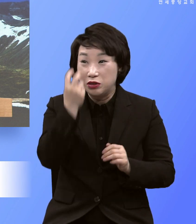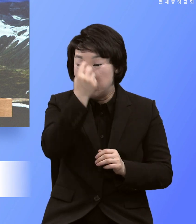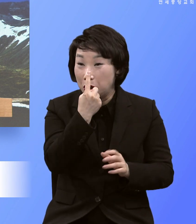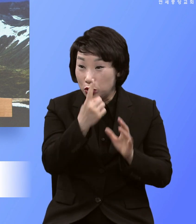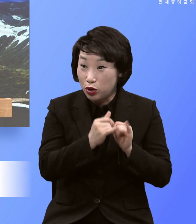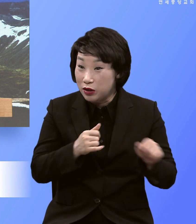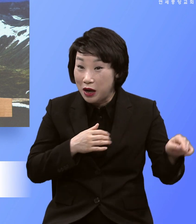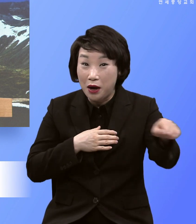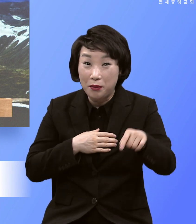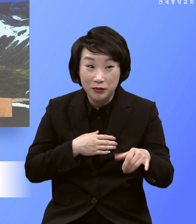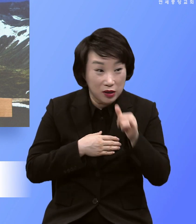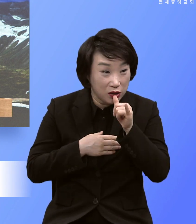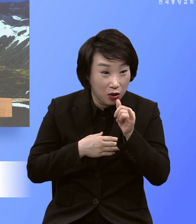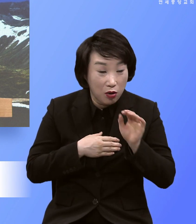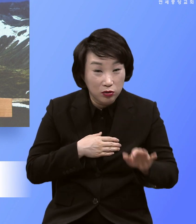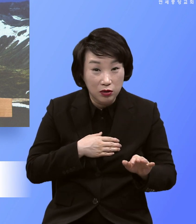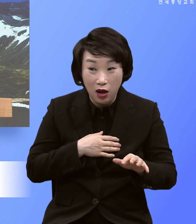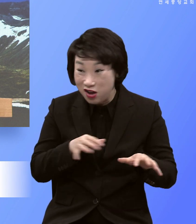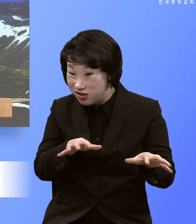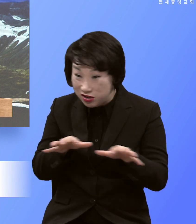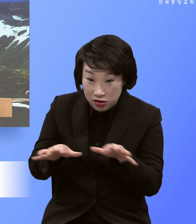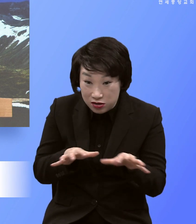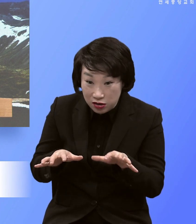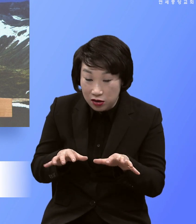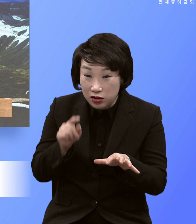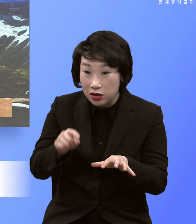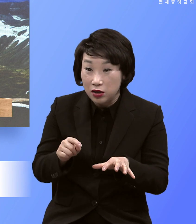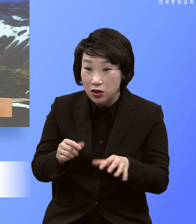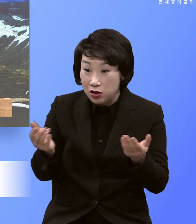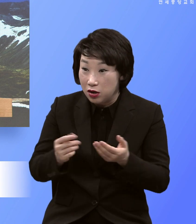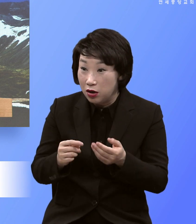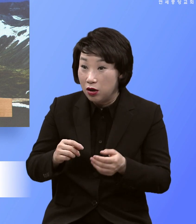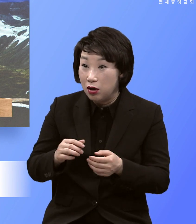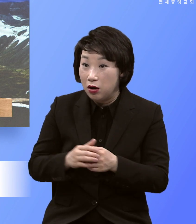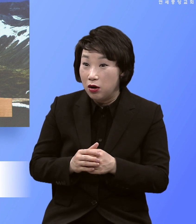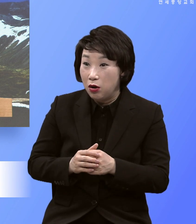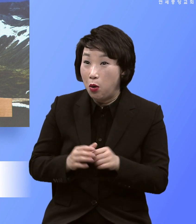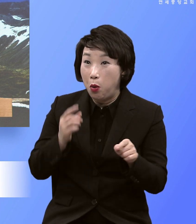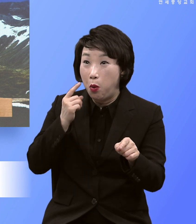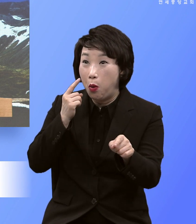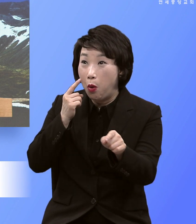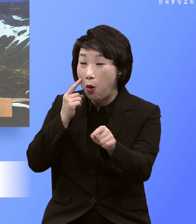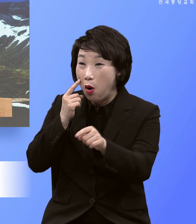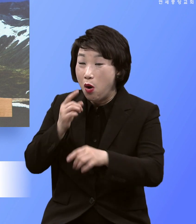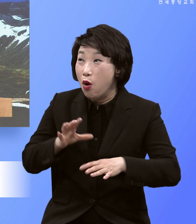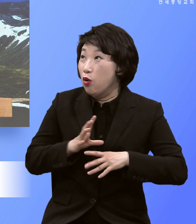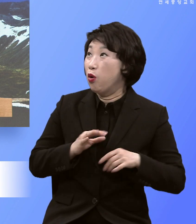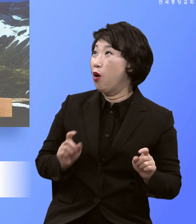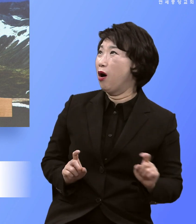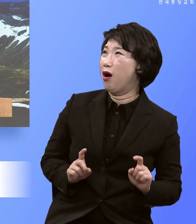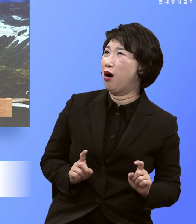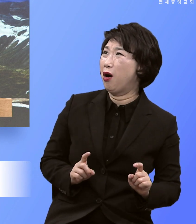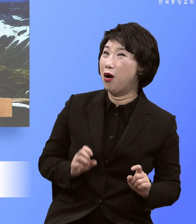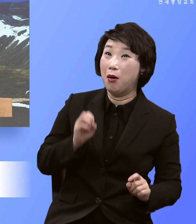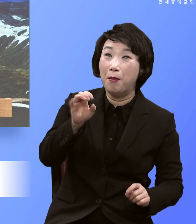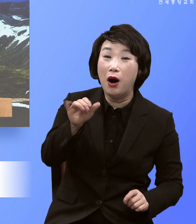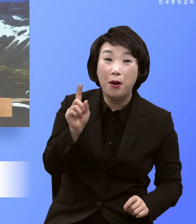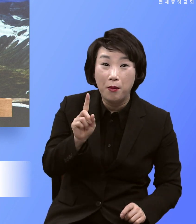지키던 자들이 지진과 그 되는 일을 보고 심히 두려워하여